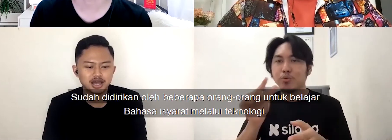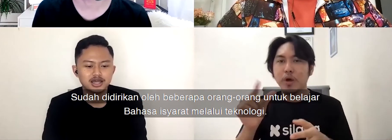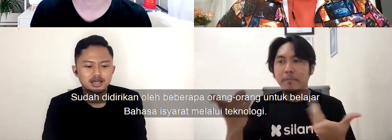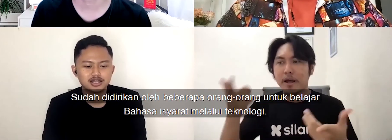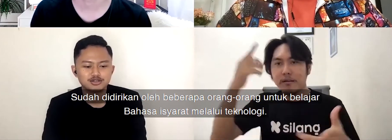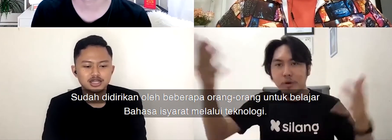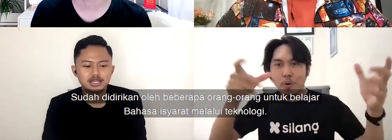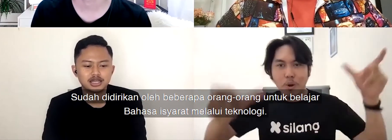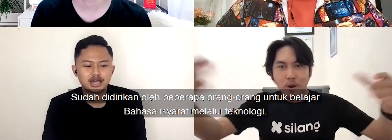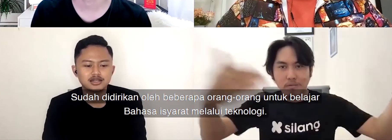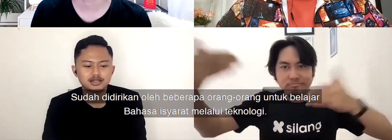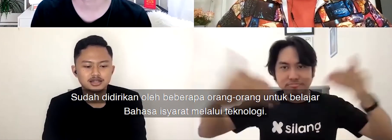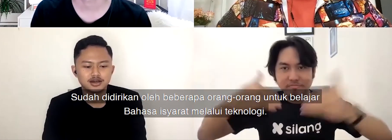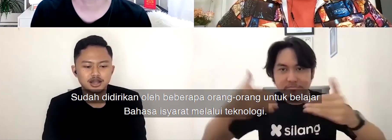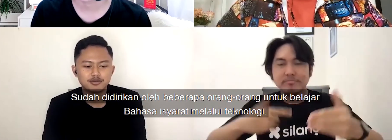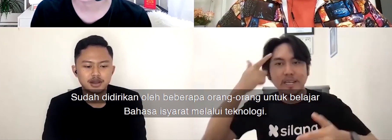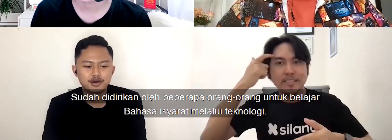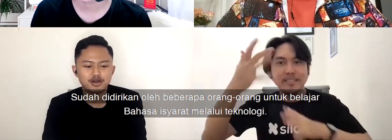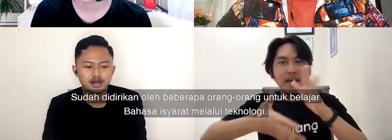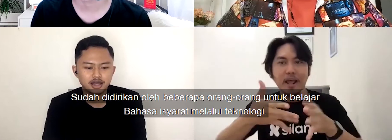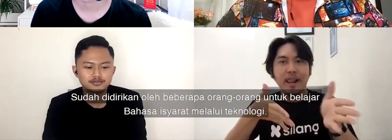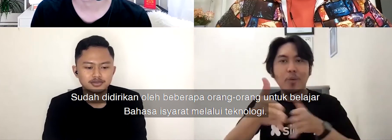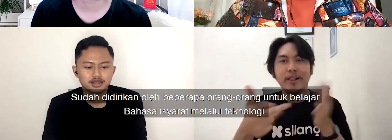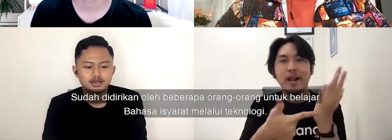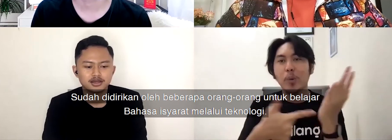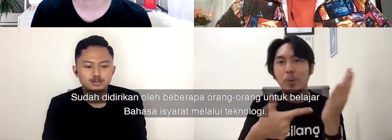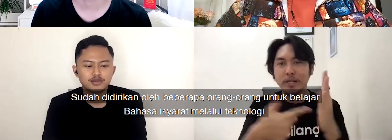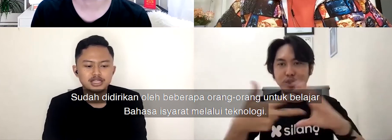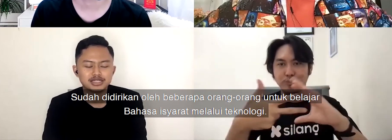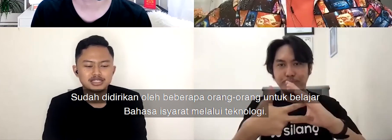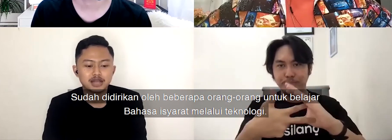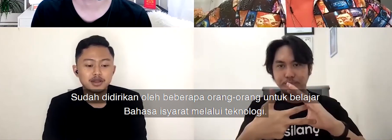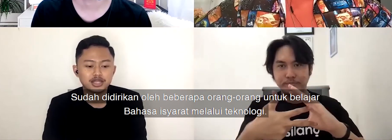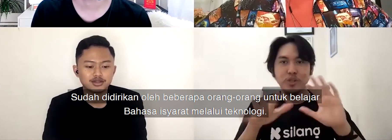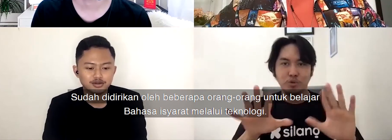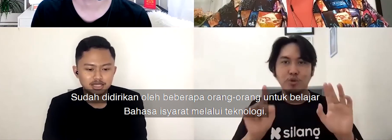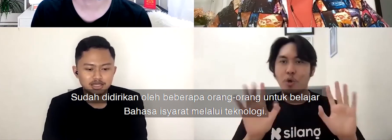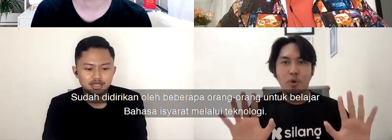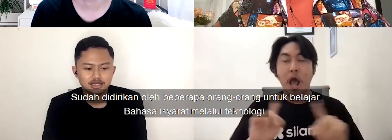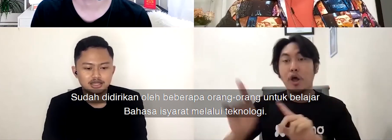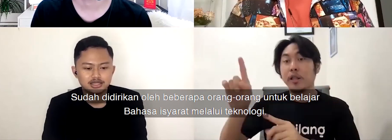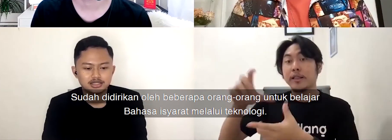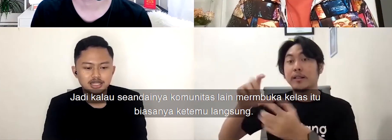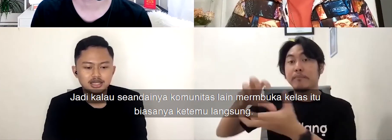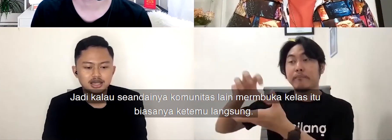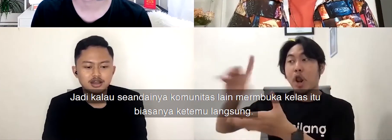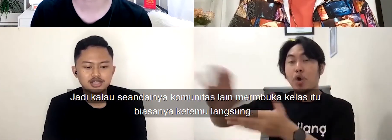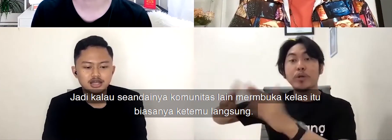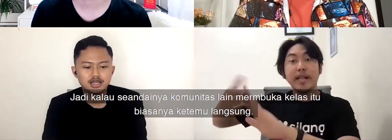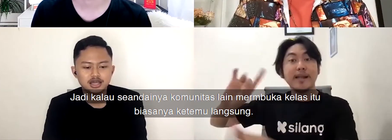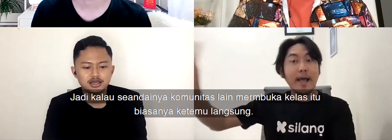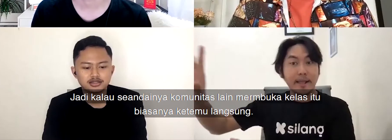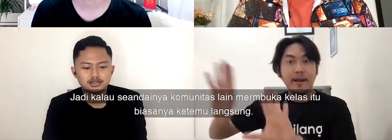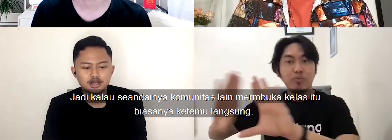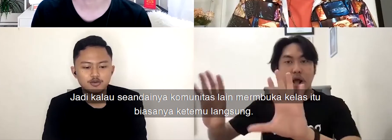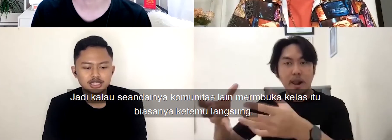juga sudah didirikan oleh beberapa orang-orang otot belajar bahasa isyarat lalu teknologi Jadi kalau